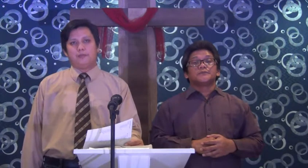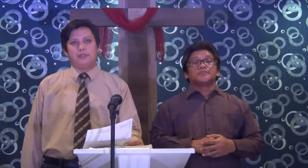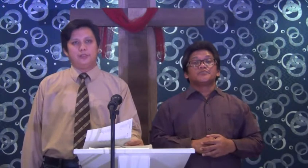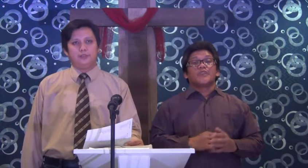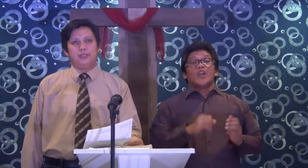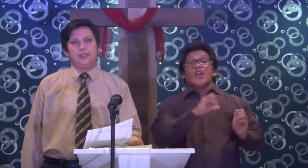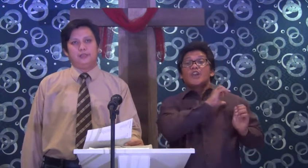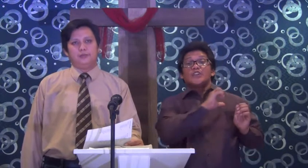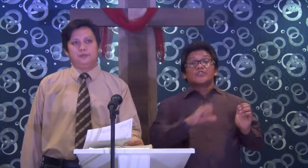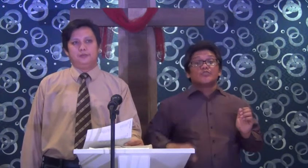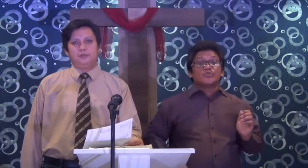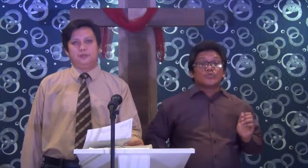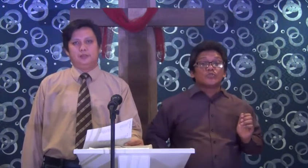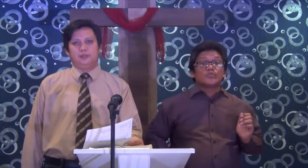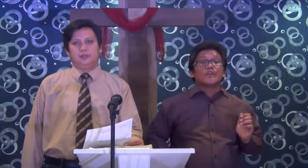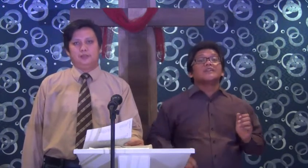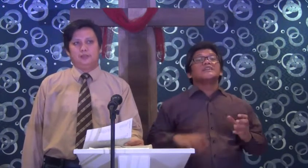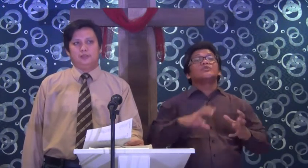Kristus selama di dunia,